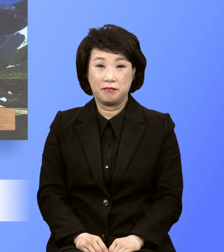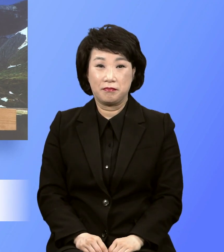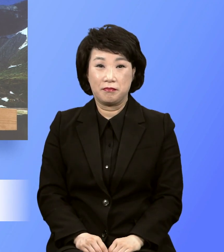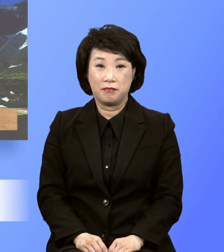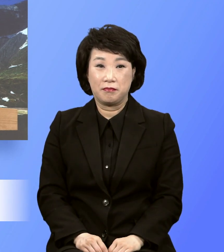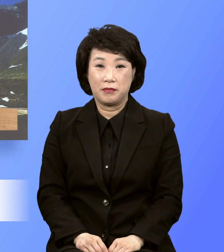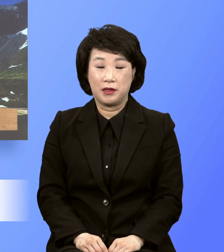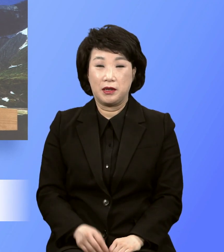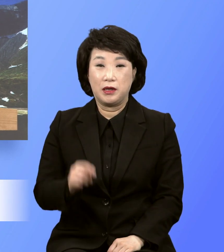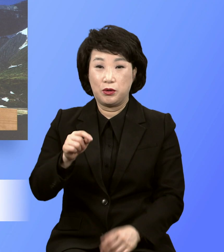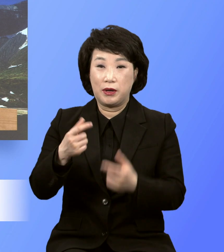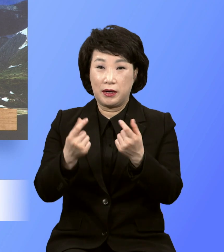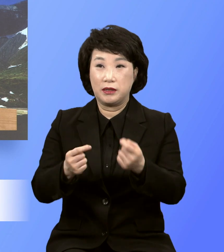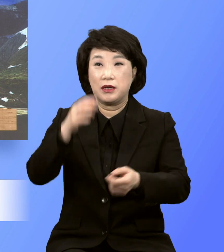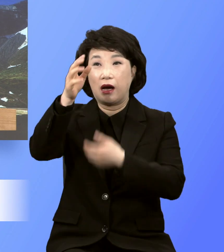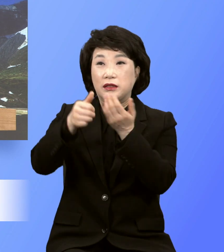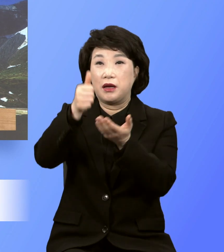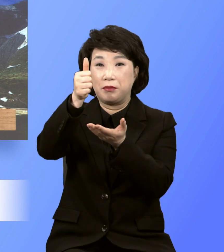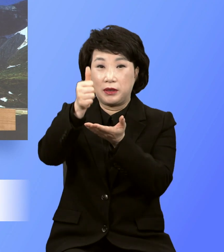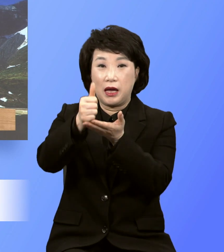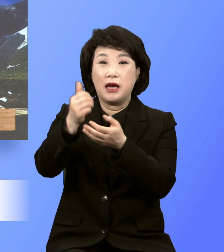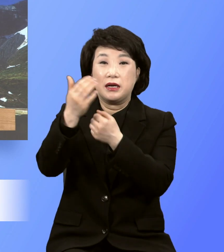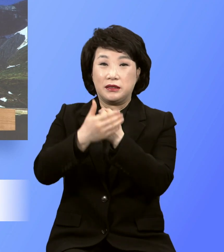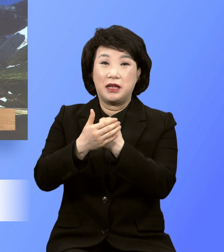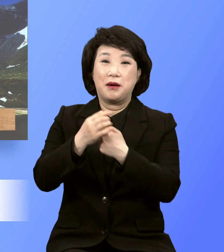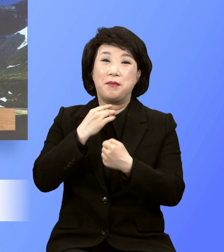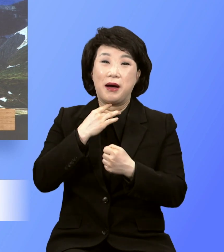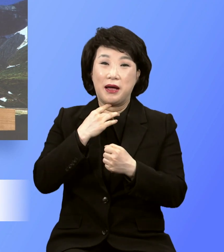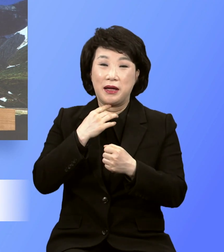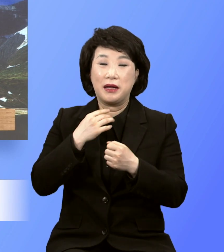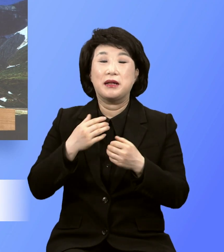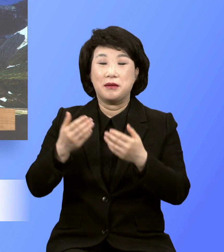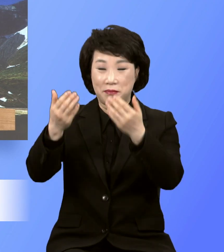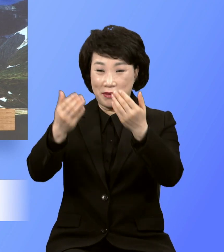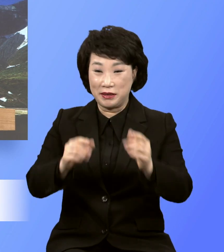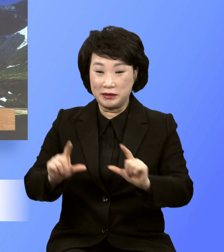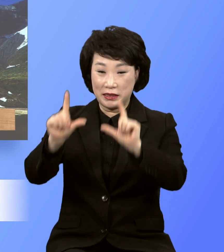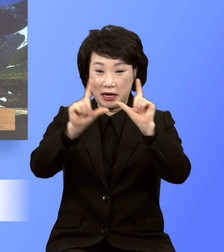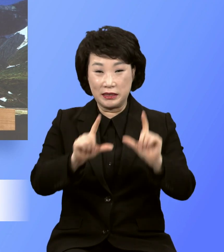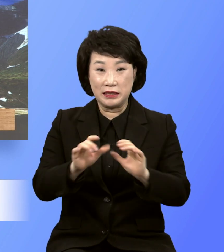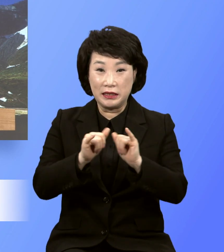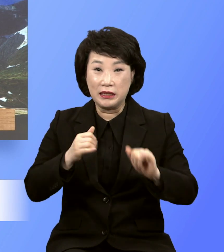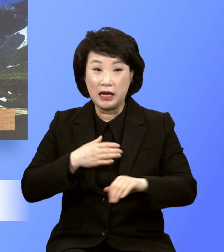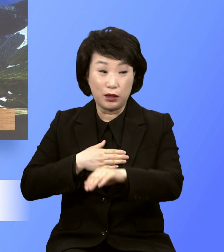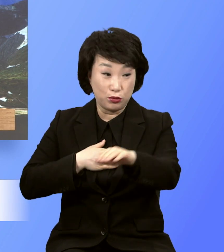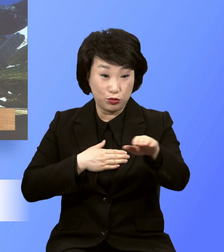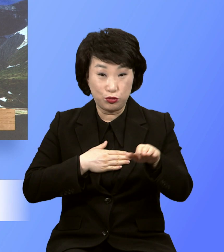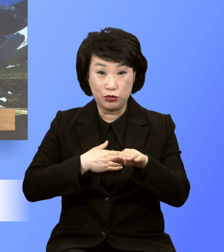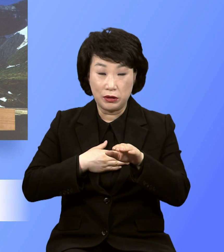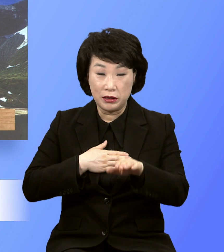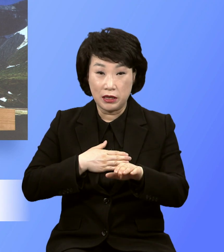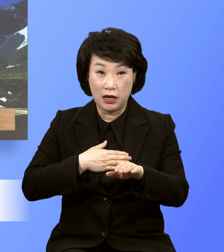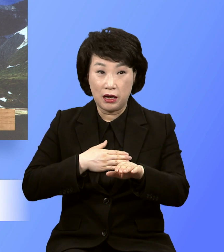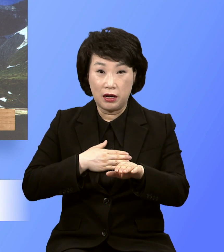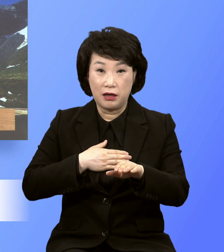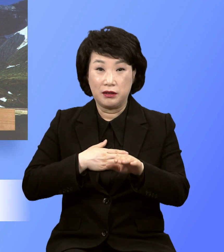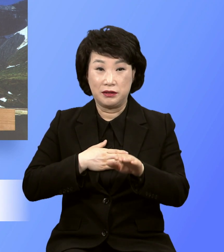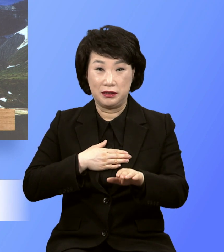이렇게 하나님 앞에 은혜만 입고 살아가는 인간이